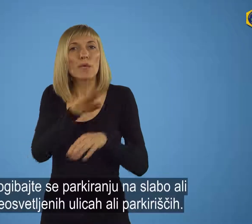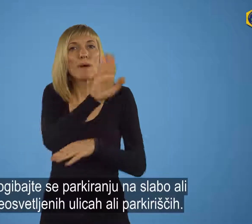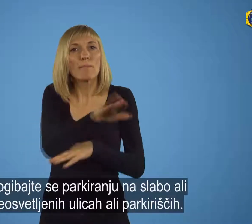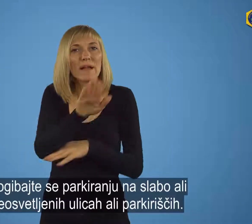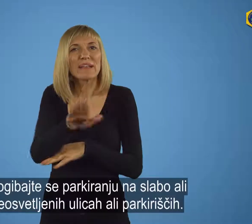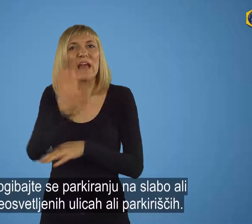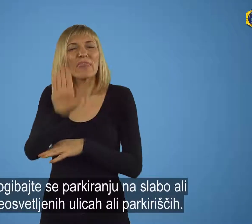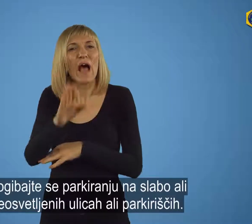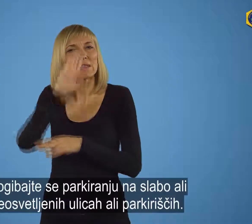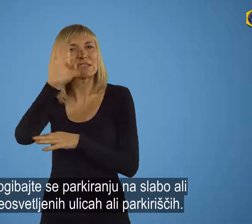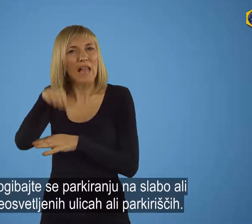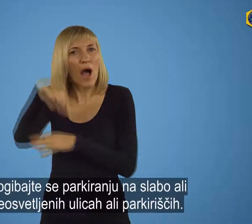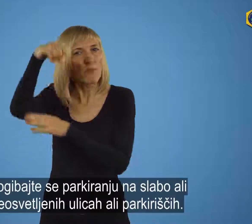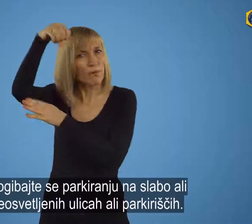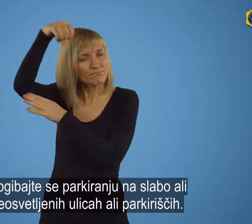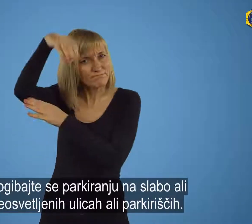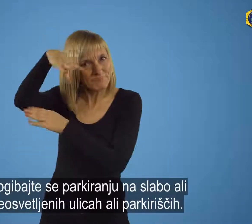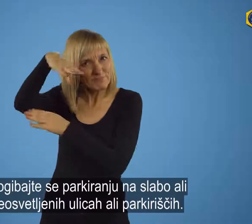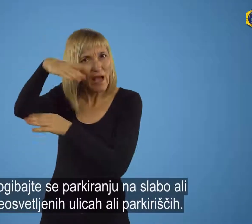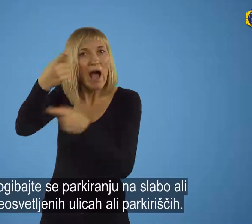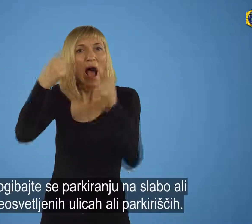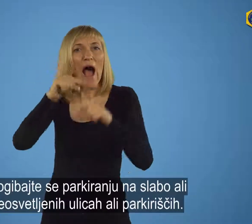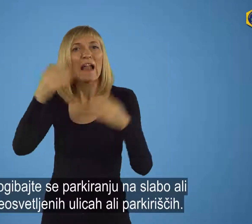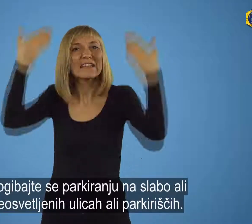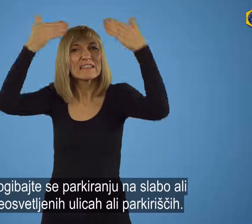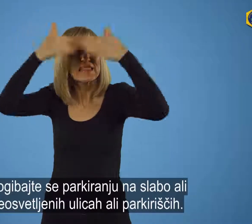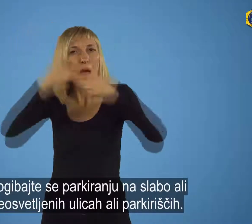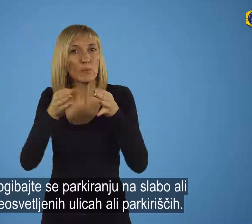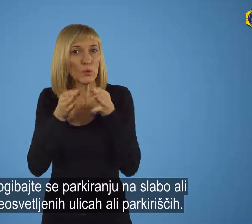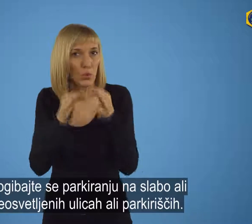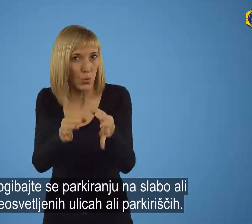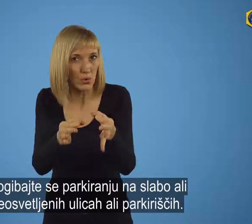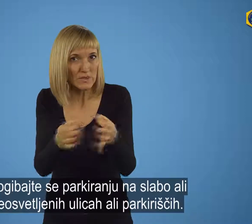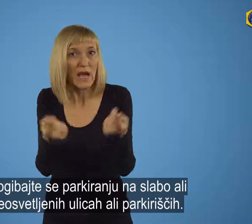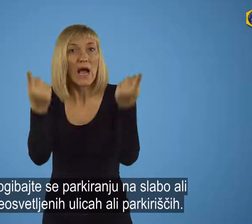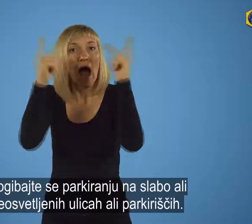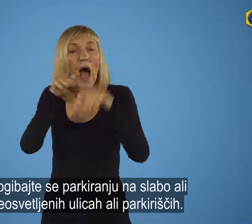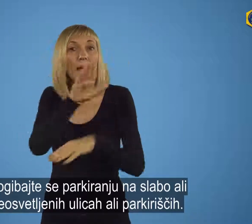Izogibajte se parkiranju na slabo ali neosvetljenih ulicah ali parkiriščih.